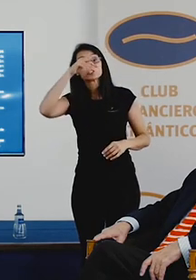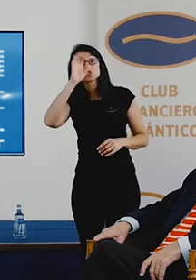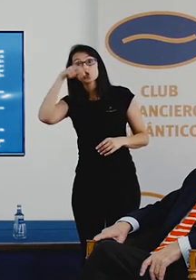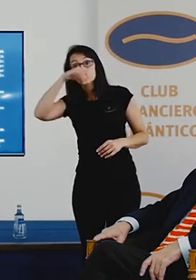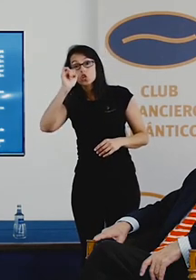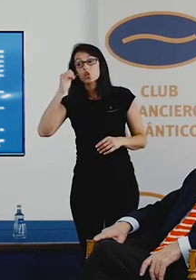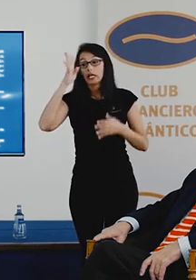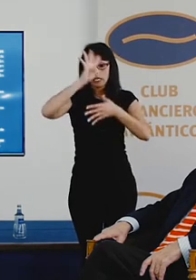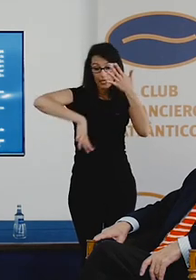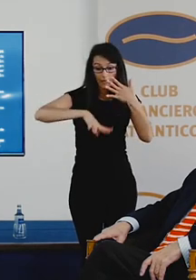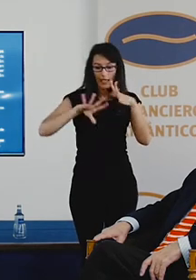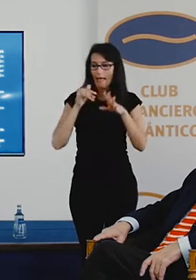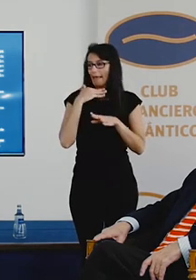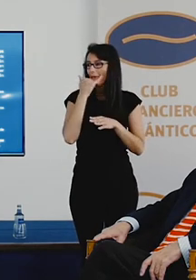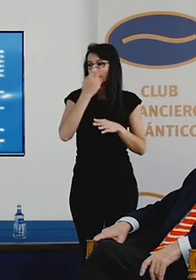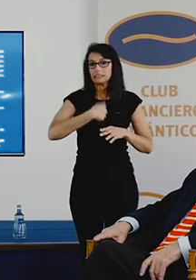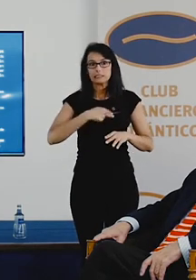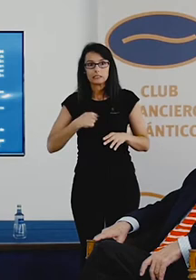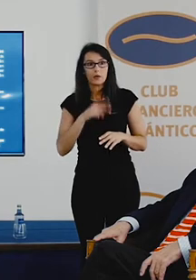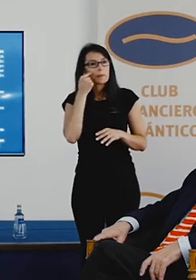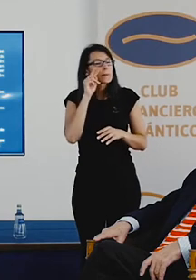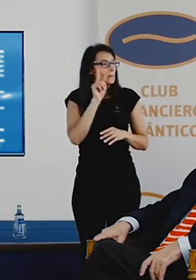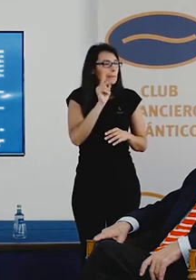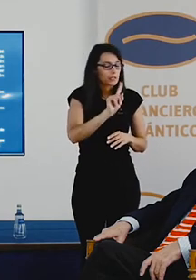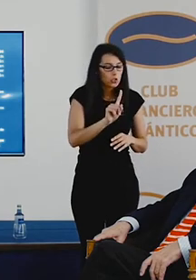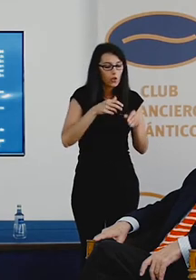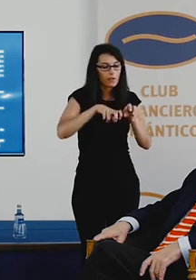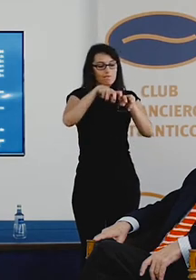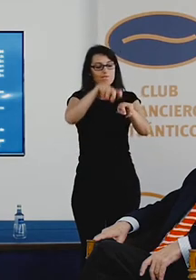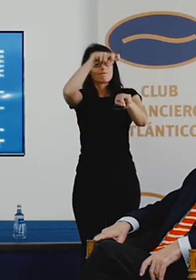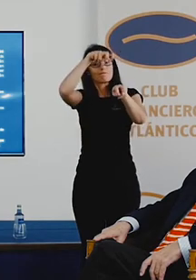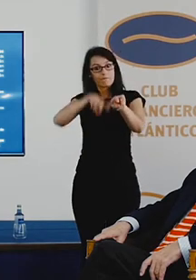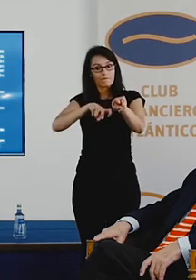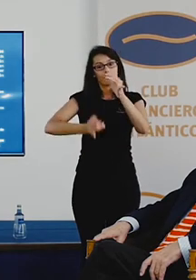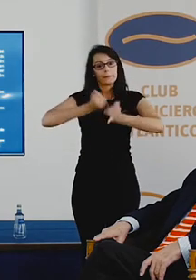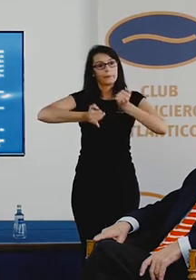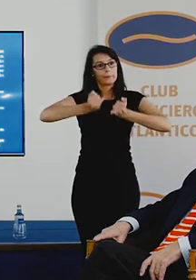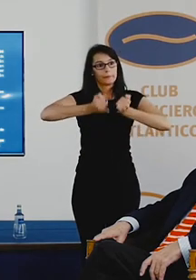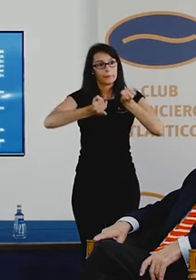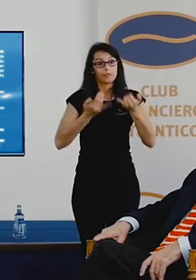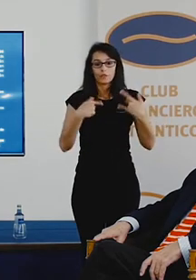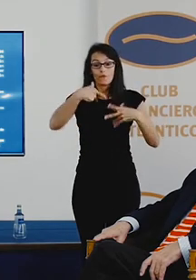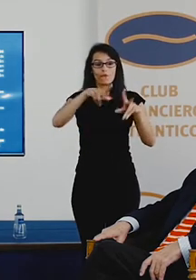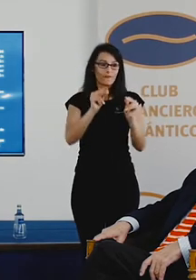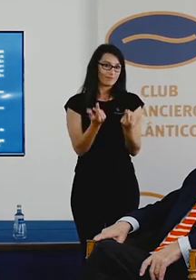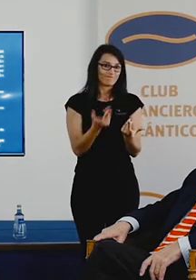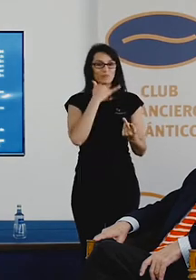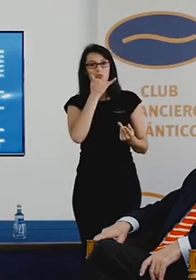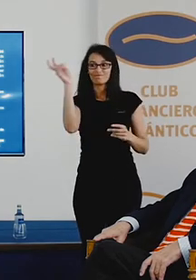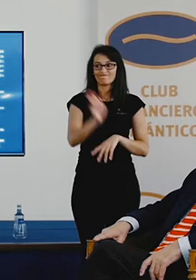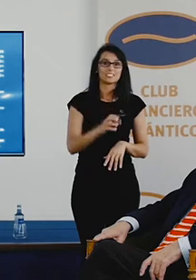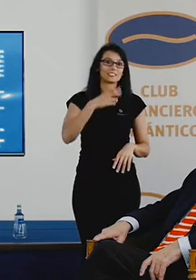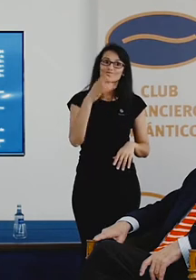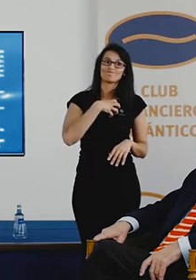hacen todos los años, y él lo hace en tándem porque no ve y lo hace detrás, con un piloto. Y están terminando hoy, por eso no ha podido venir, que hubiera venido, con